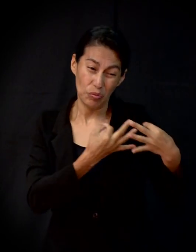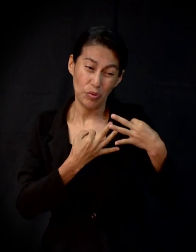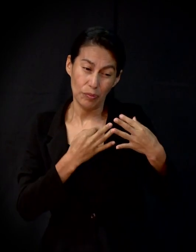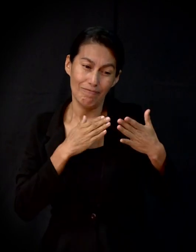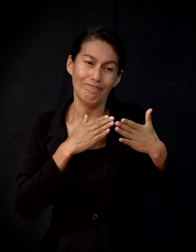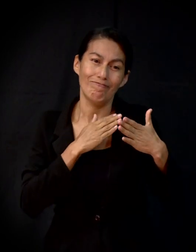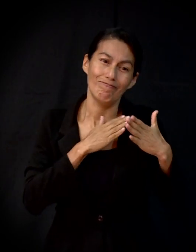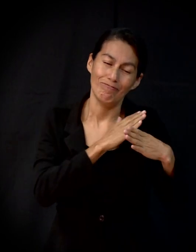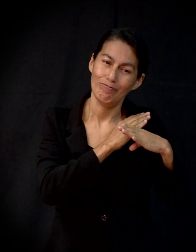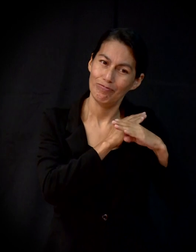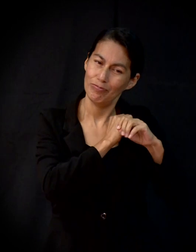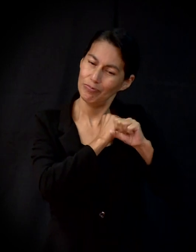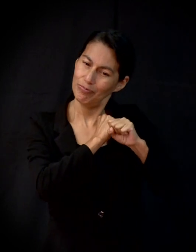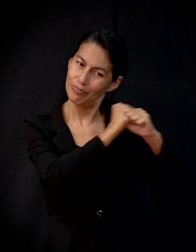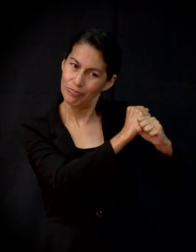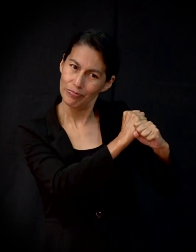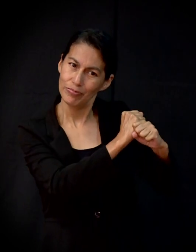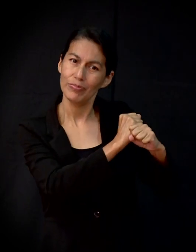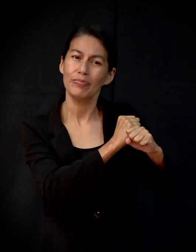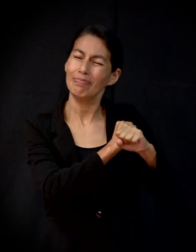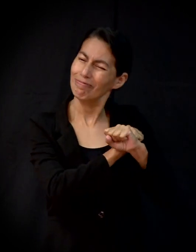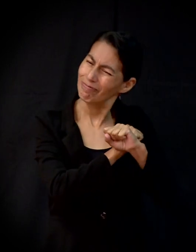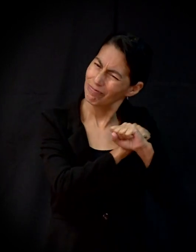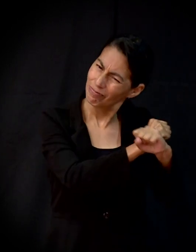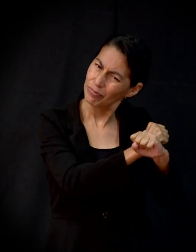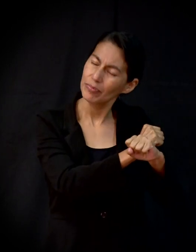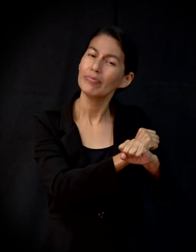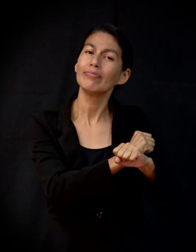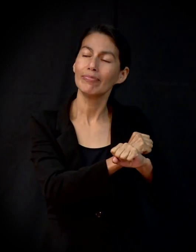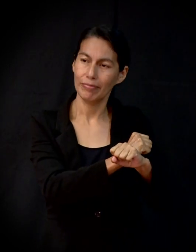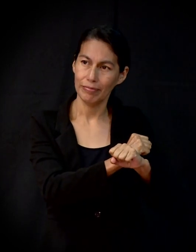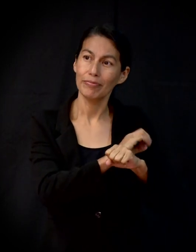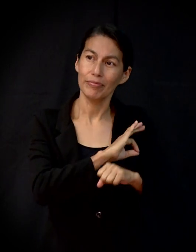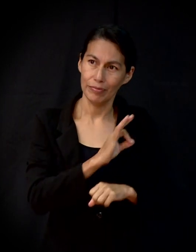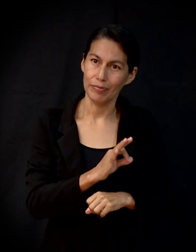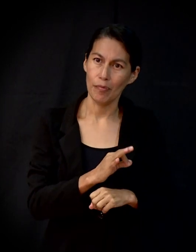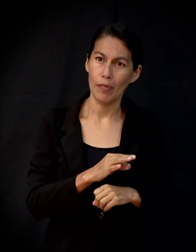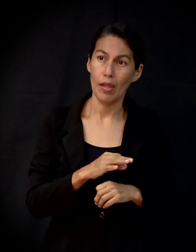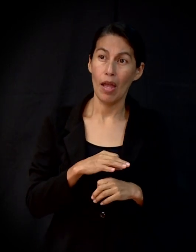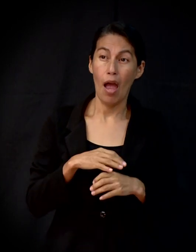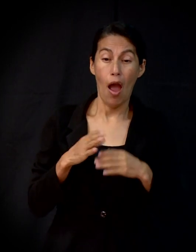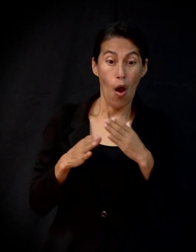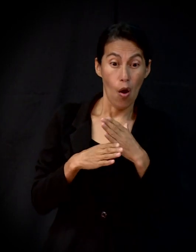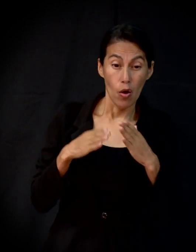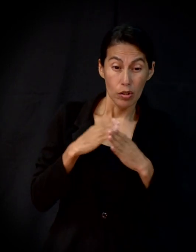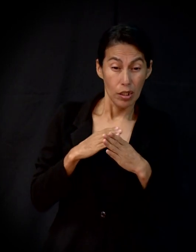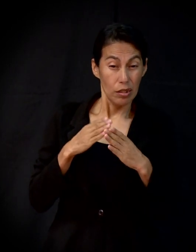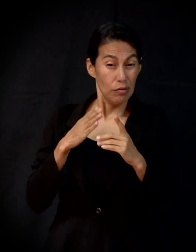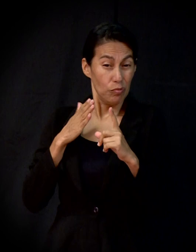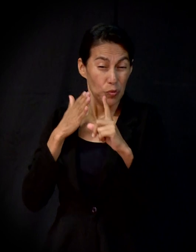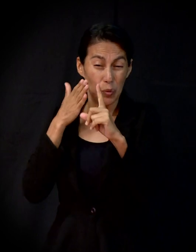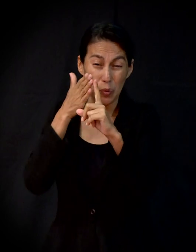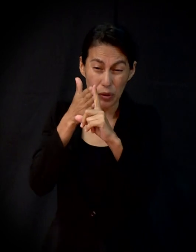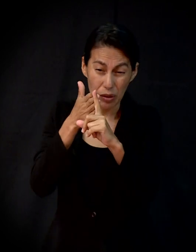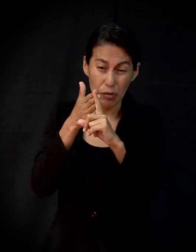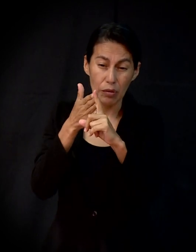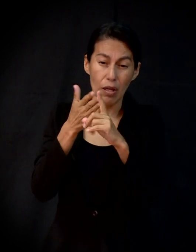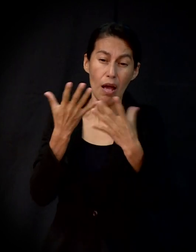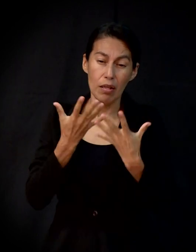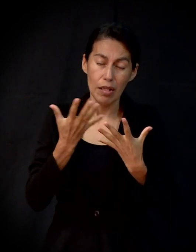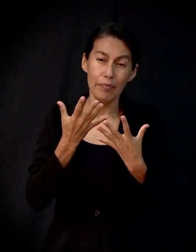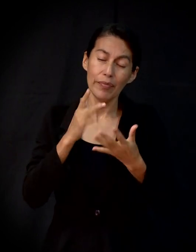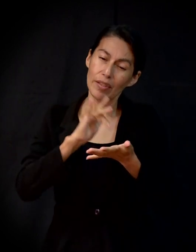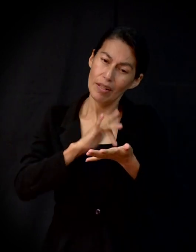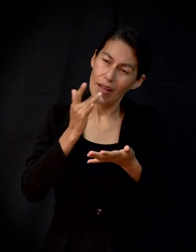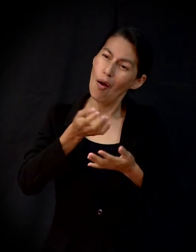muchas dificultades, pero también me ha ayudado a lograr grandes, muchos objetivos en